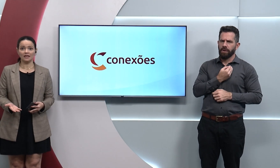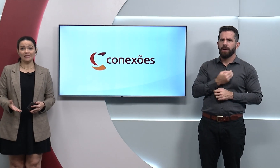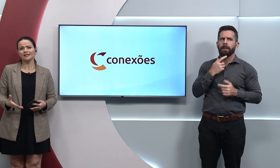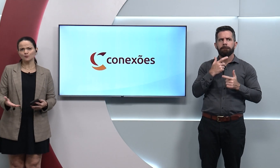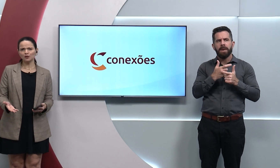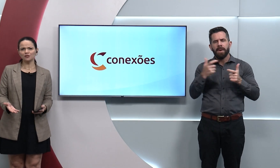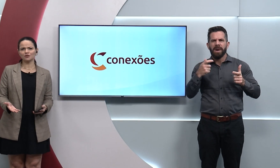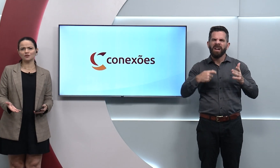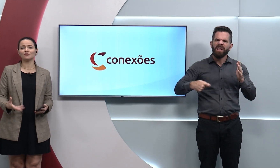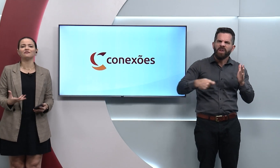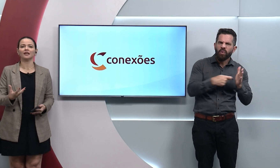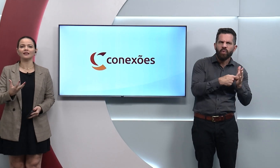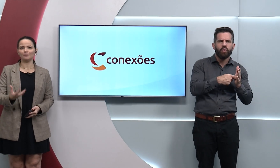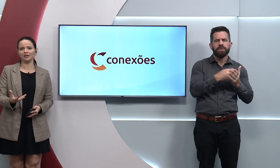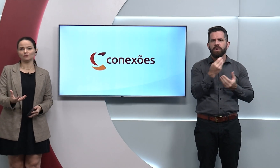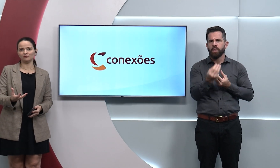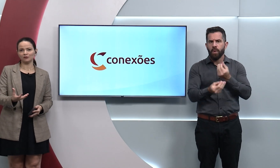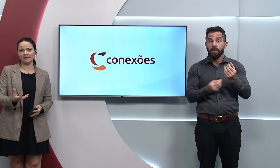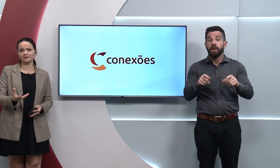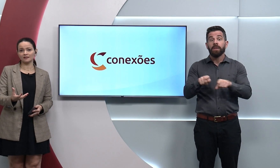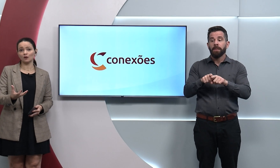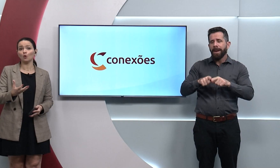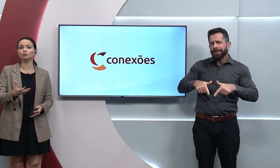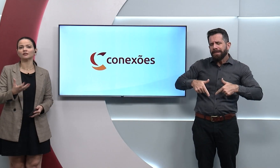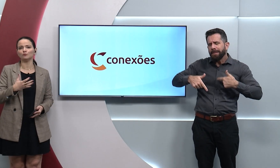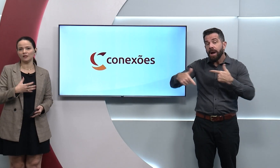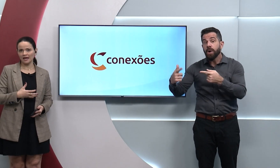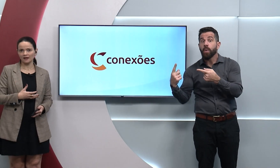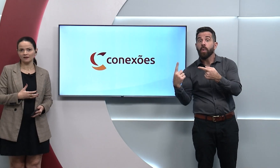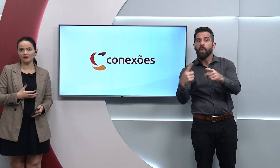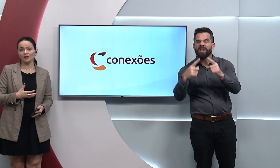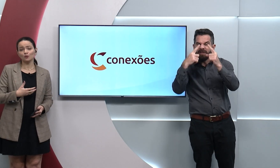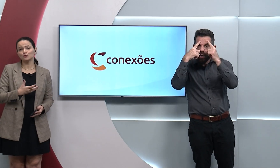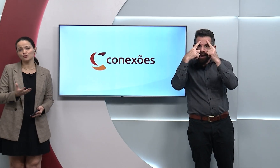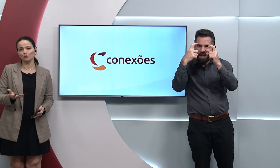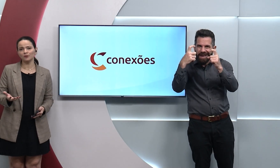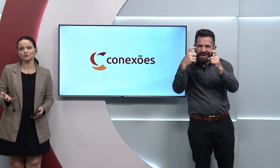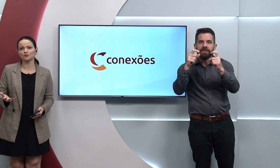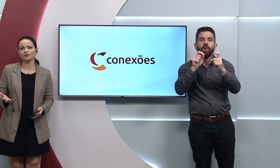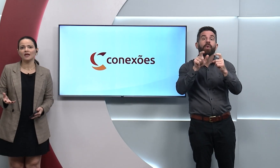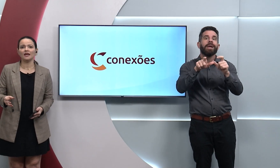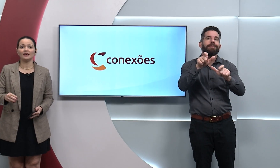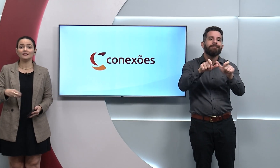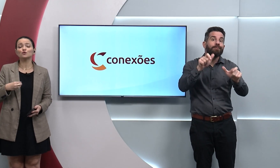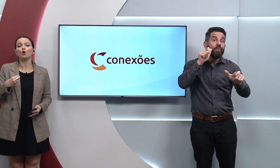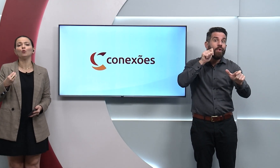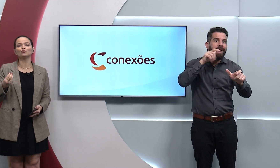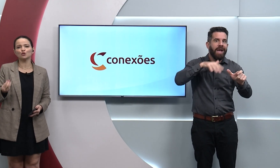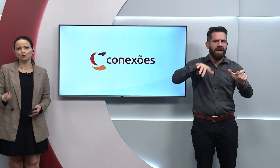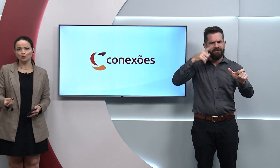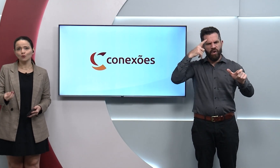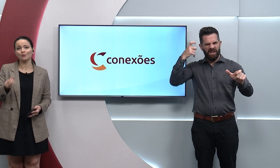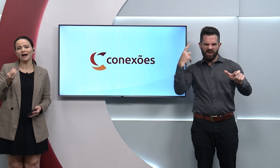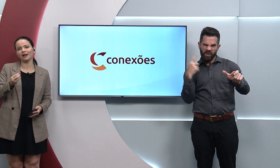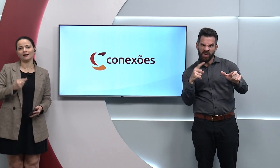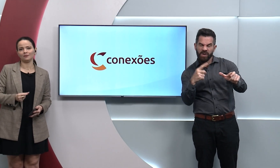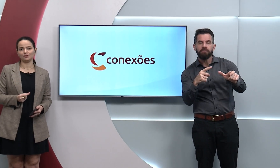das políticas de enfrentamento à violência contra a mulher, os números eles continuam